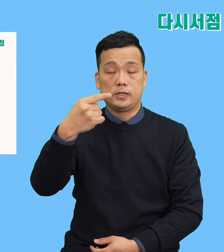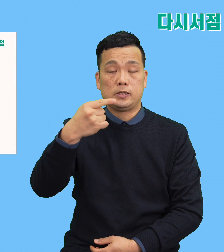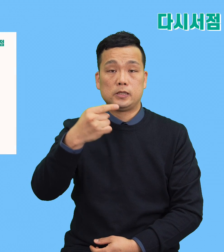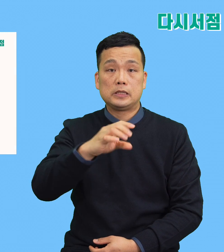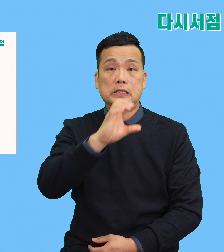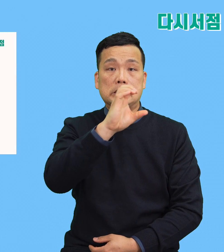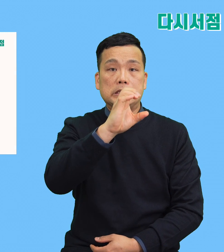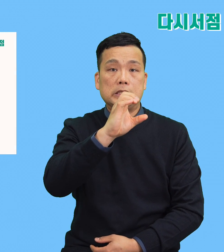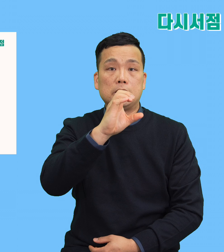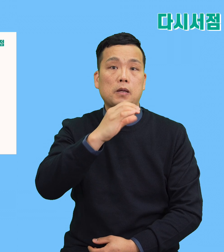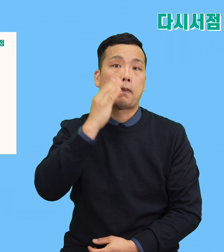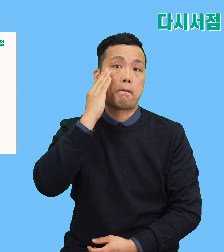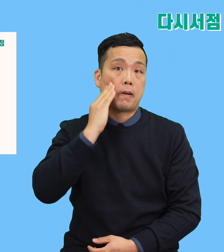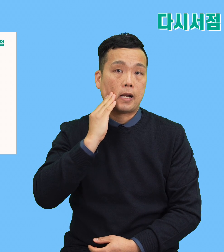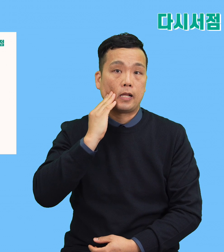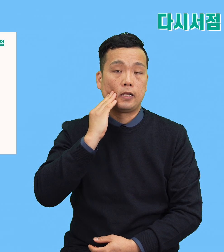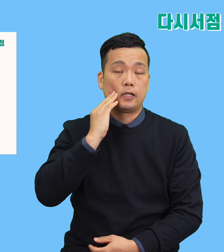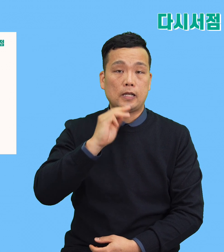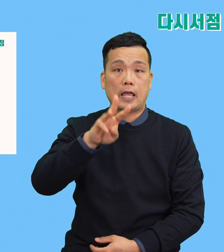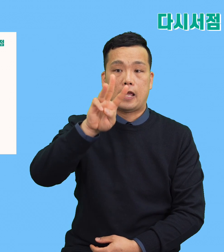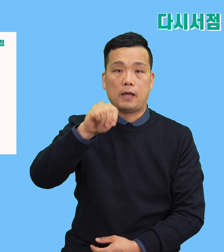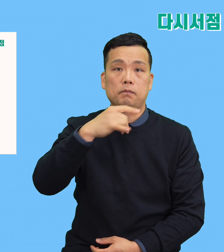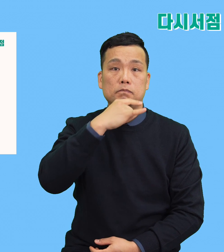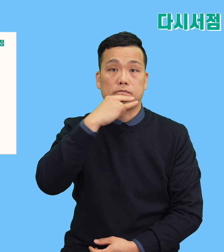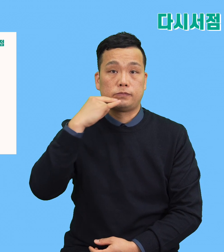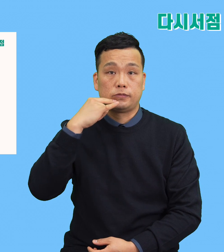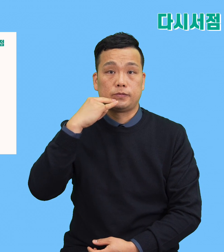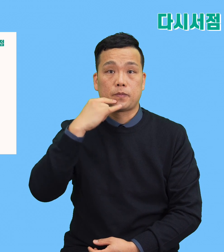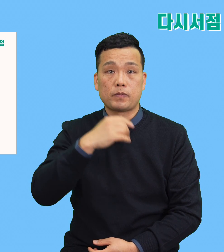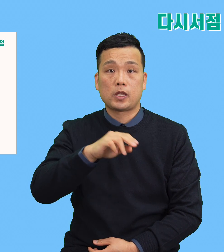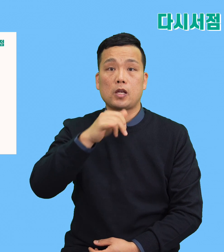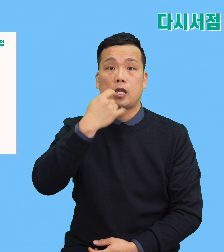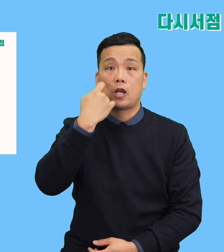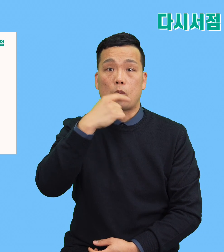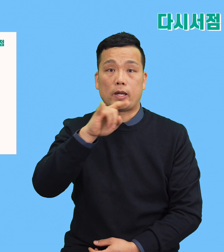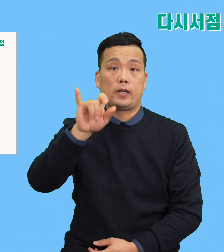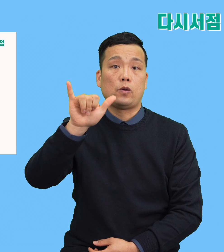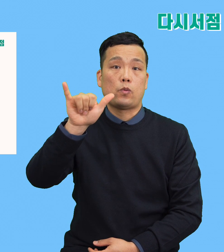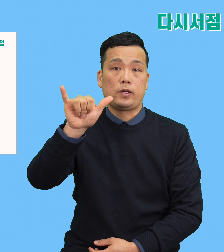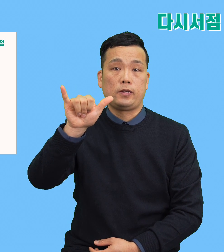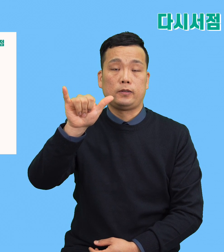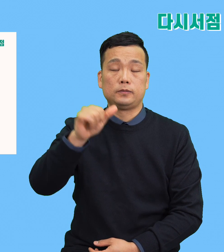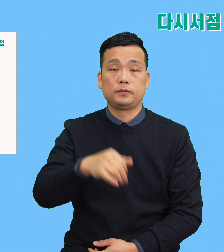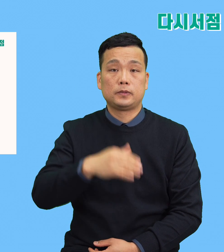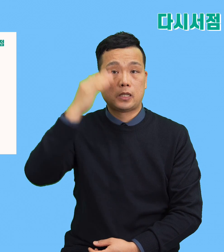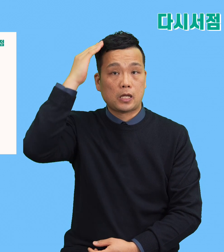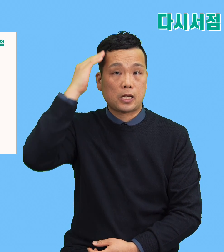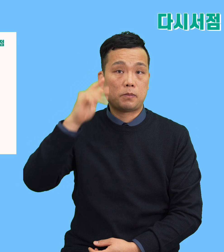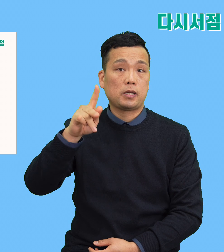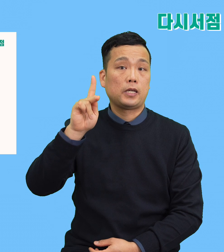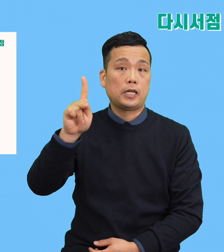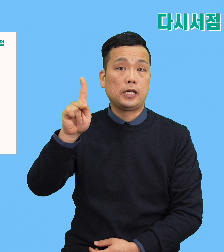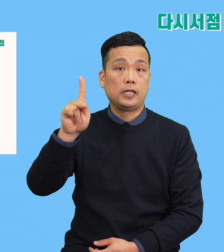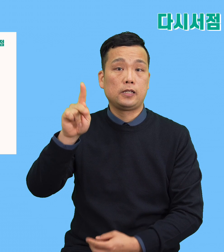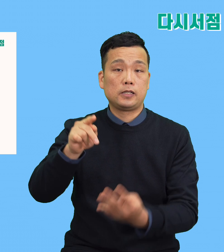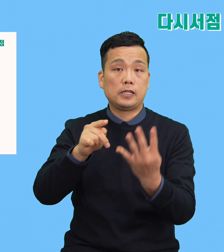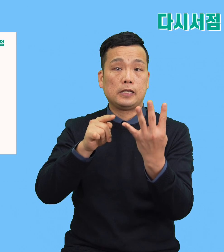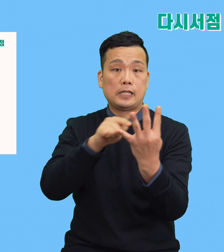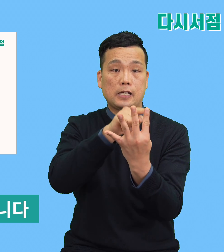C, 마젠다의 M, 옐로우의 Y, 블랙의